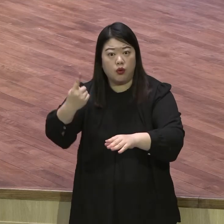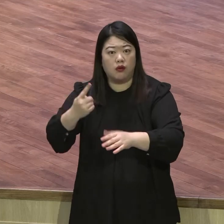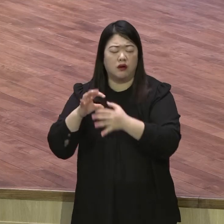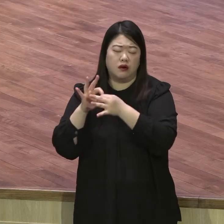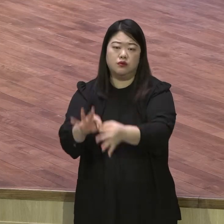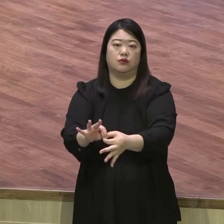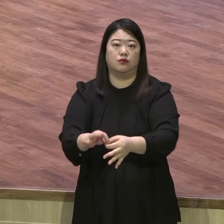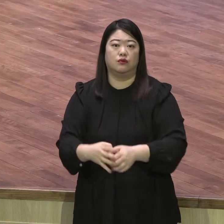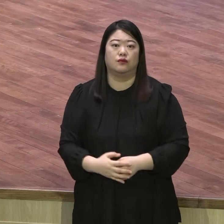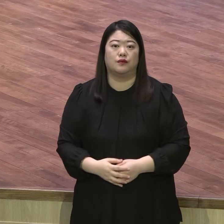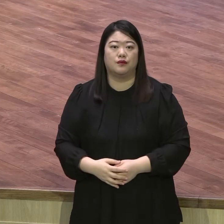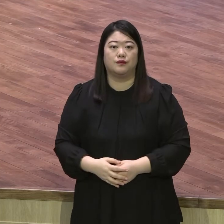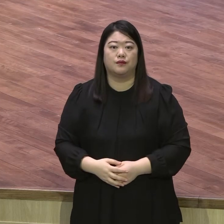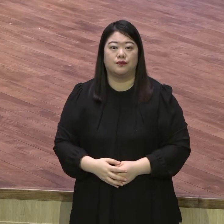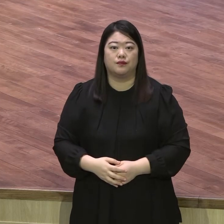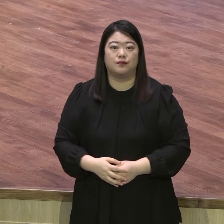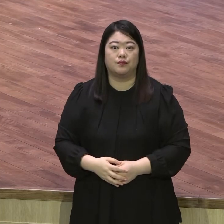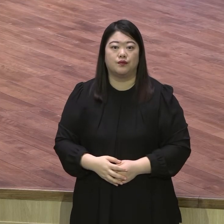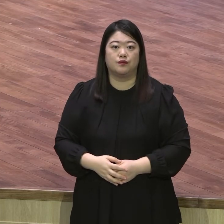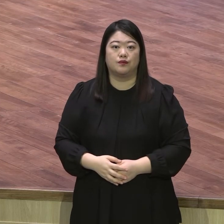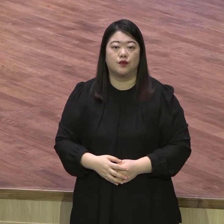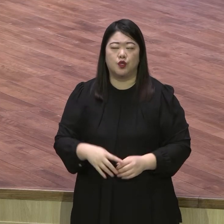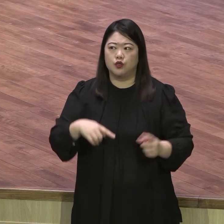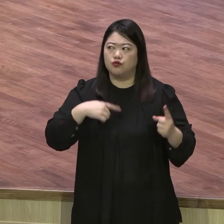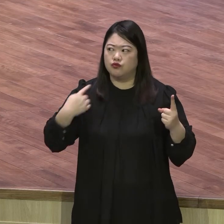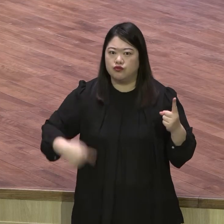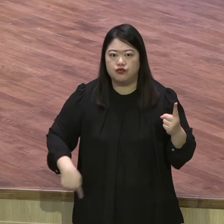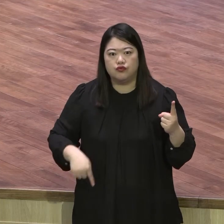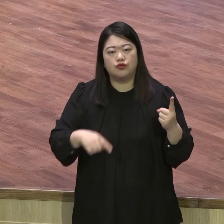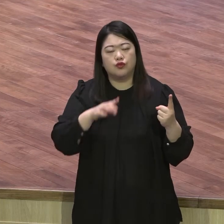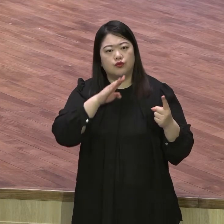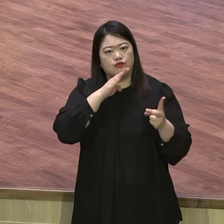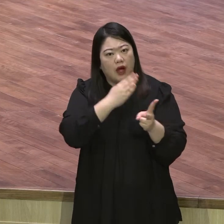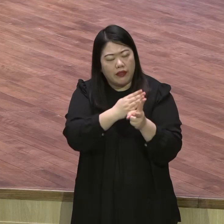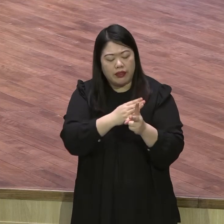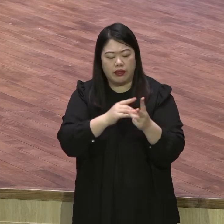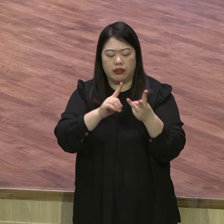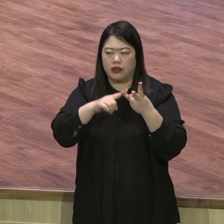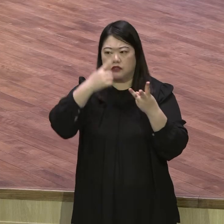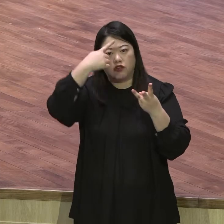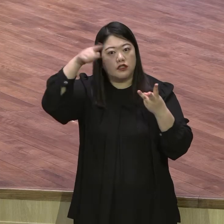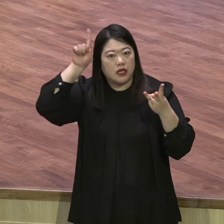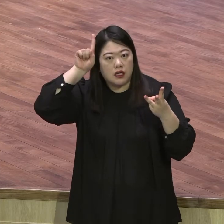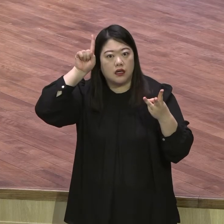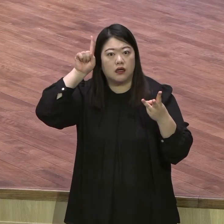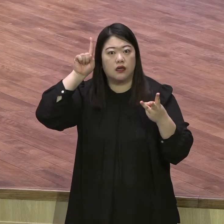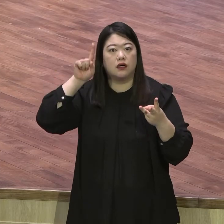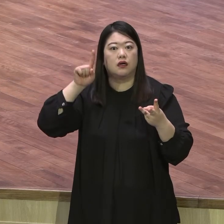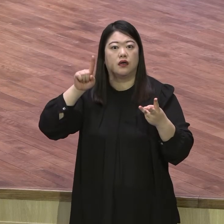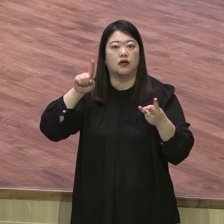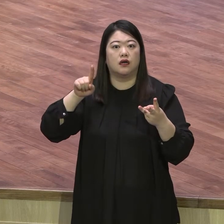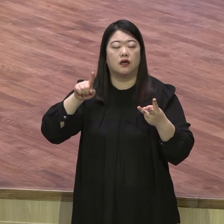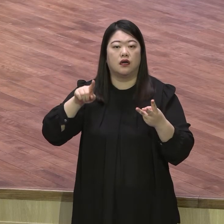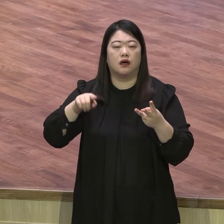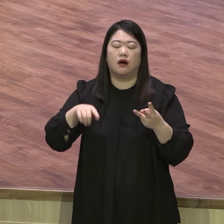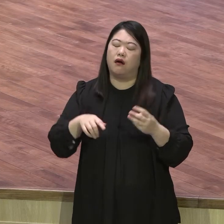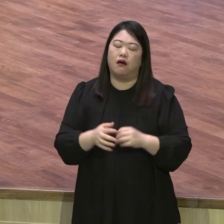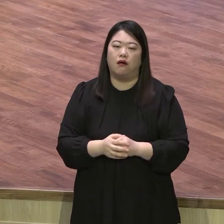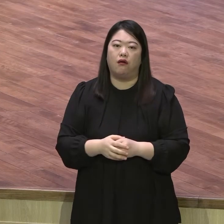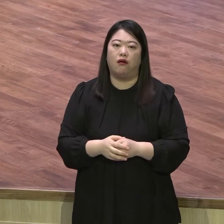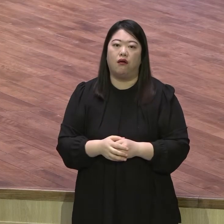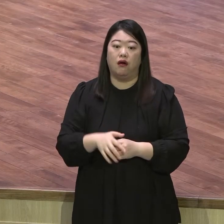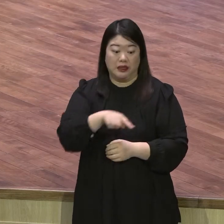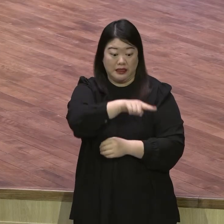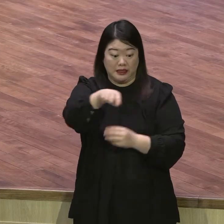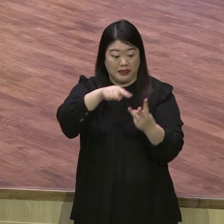공산주의는 다 그래요 지금. 북한, 중국, 러시아 이 사회주의가 다 그래요 지금. 사회주의가 뭐예요?